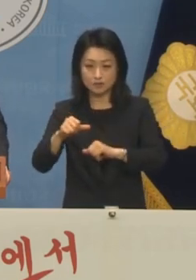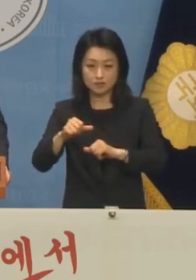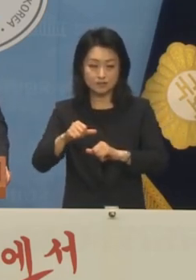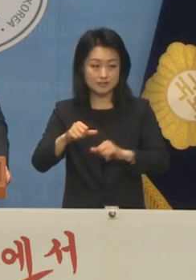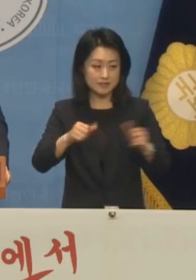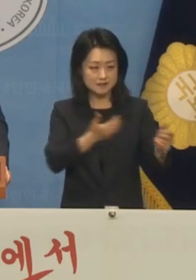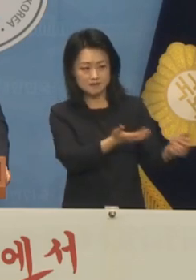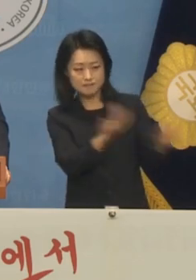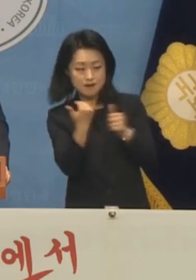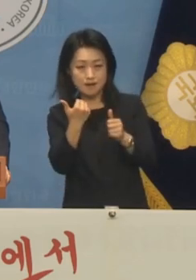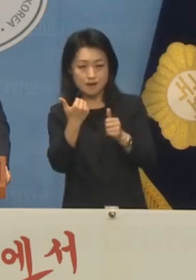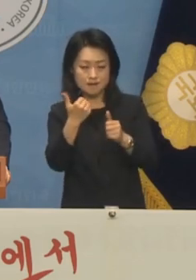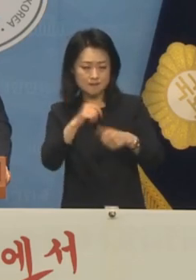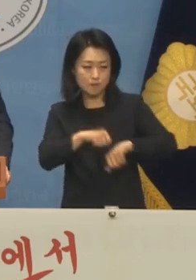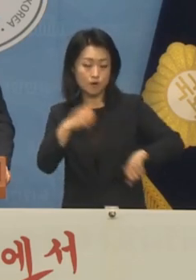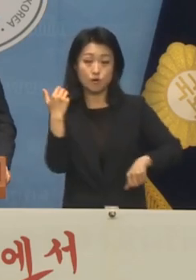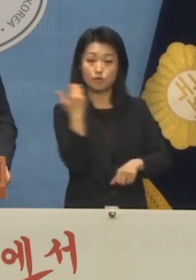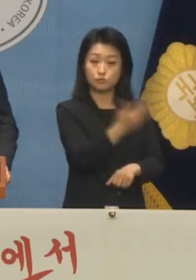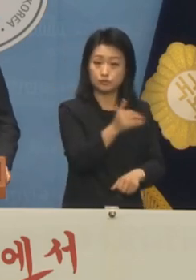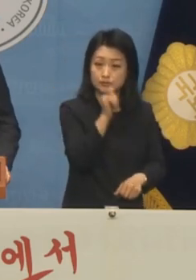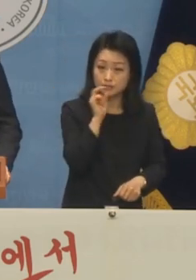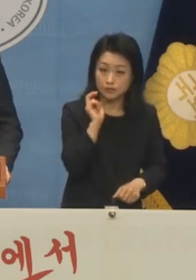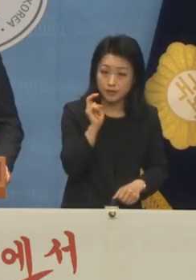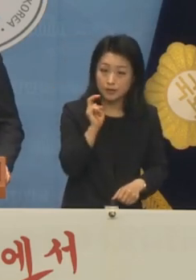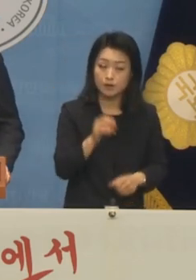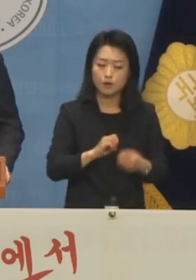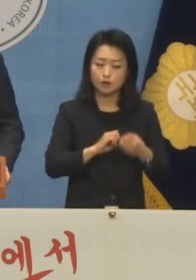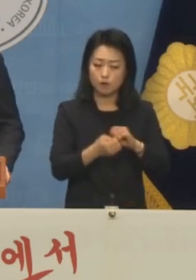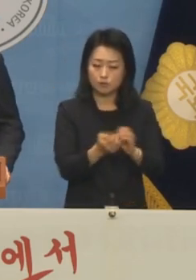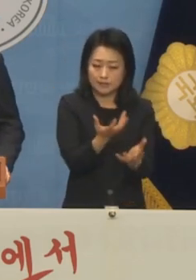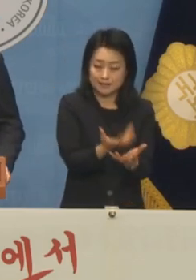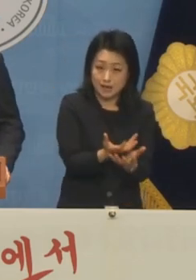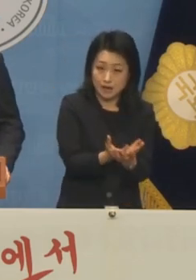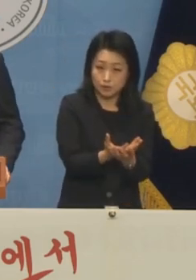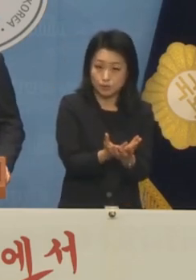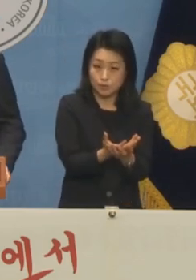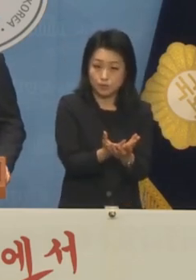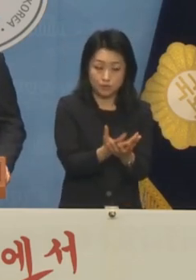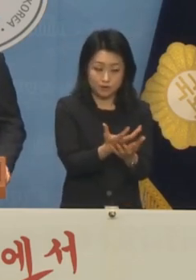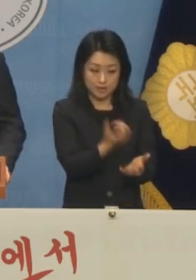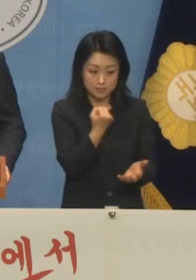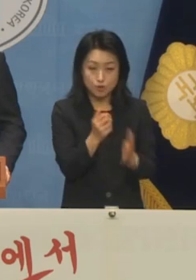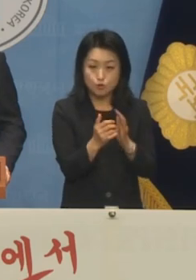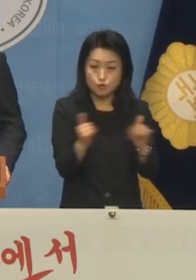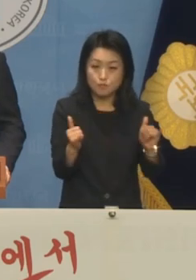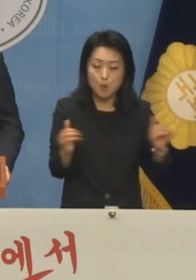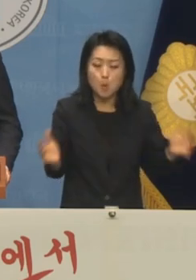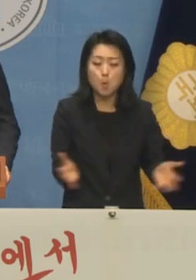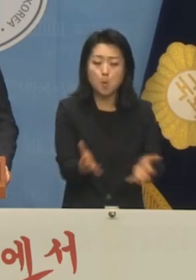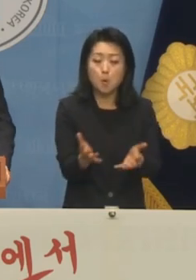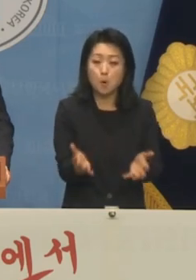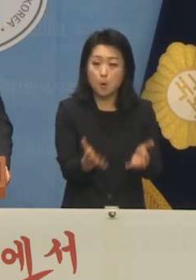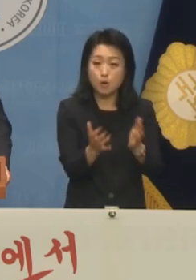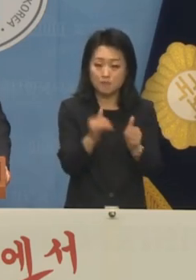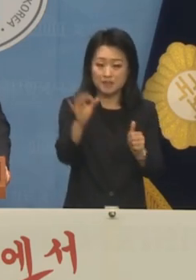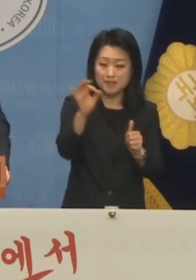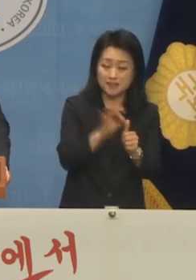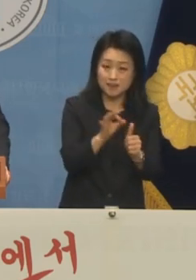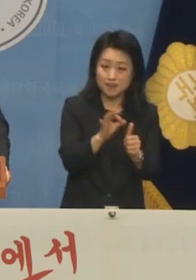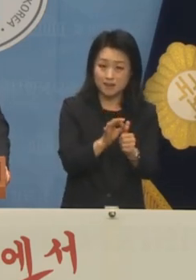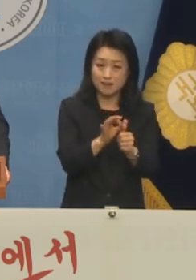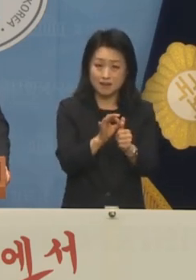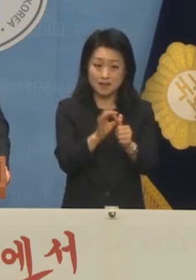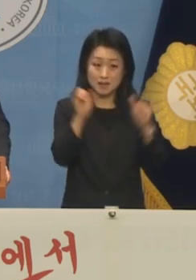될 것입니다. 왜곡된 자료로 국민과 언론을 선동하고 국민연금을 이